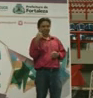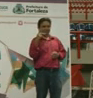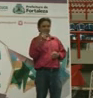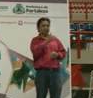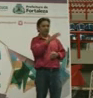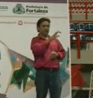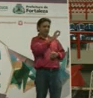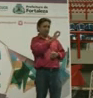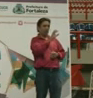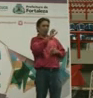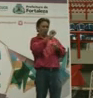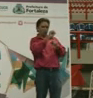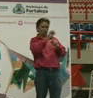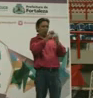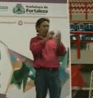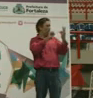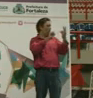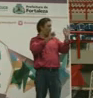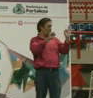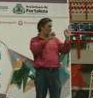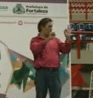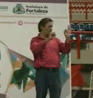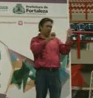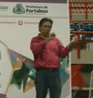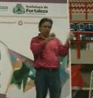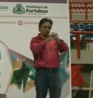80? 10% é 8. Aí eu,